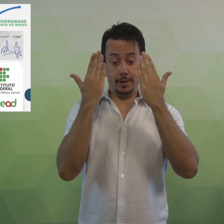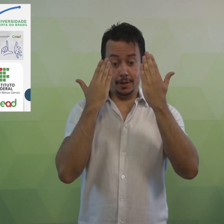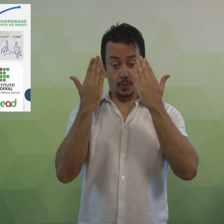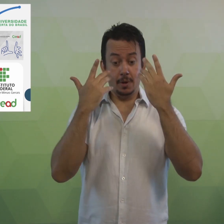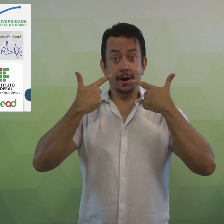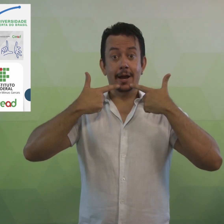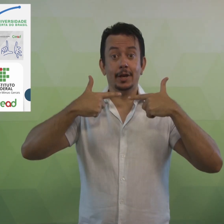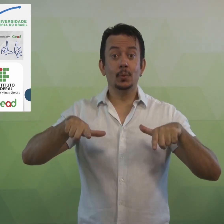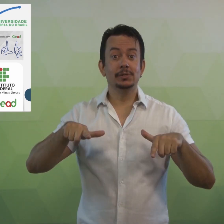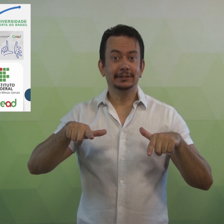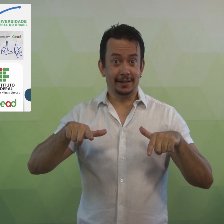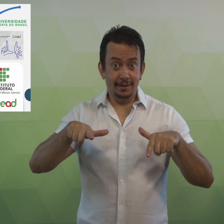linguagem.